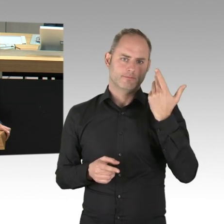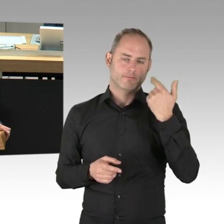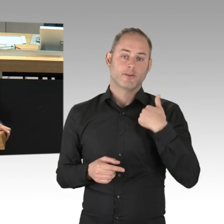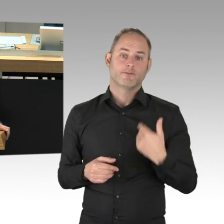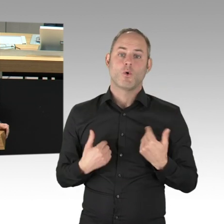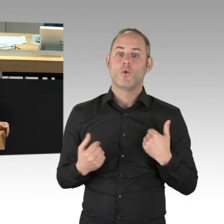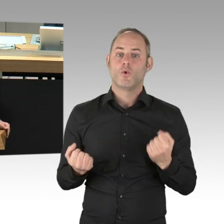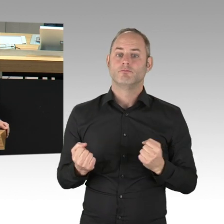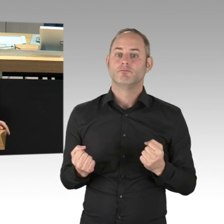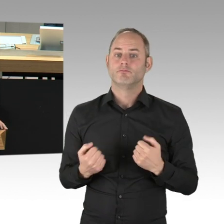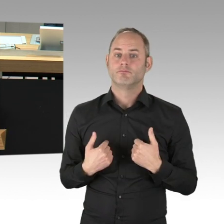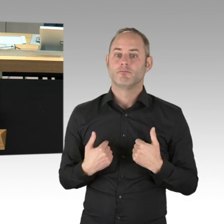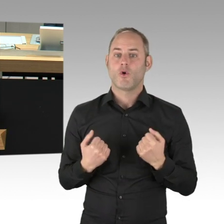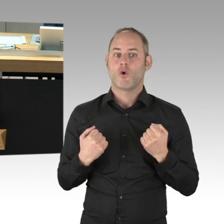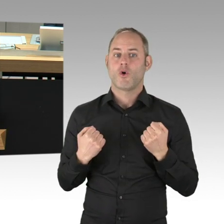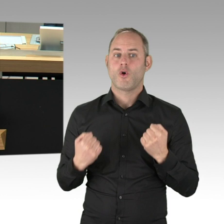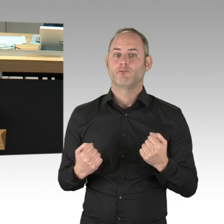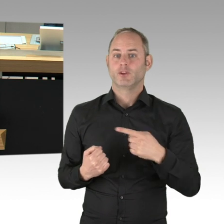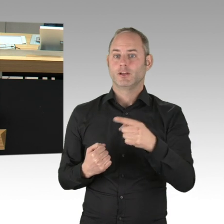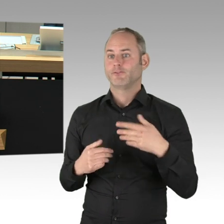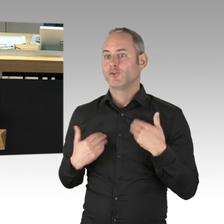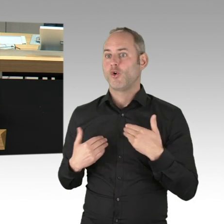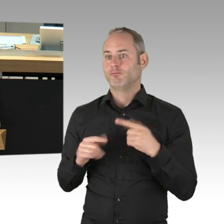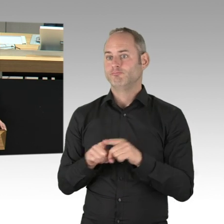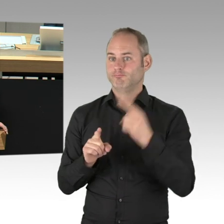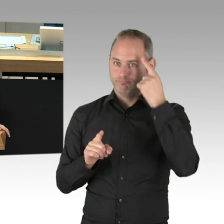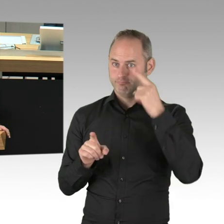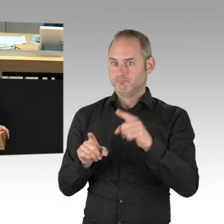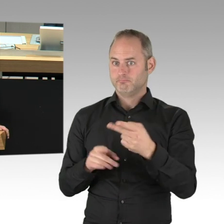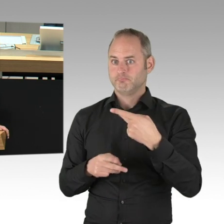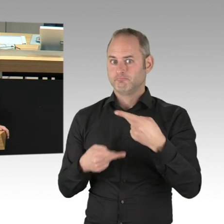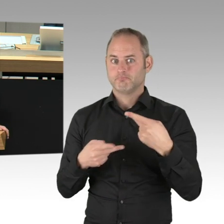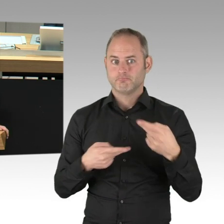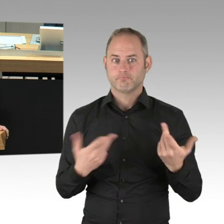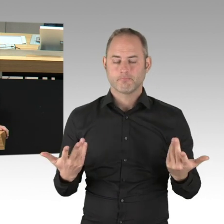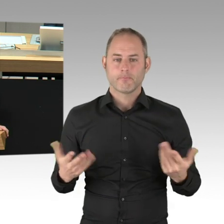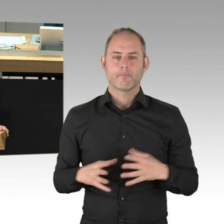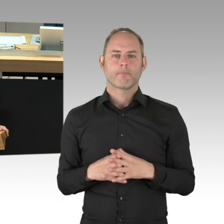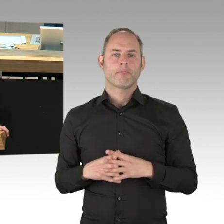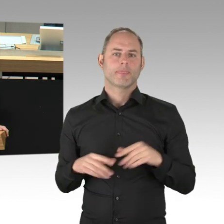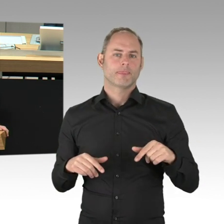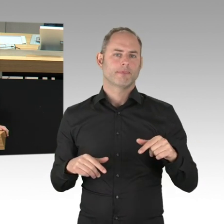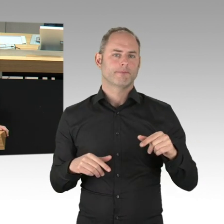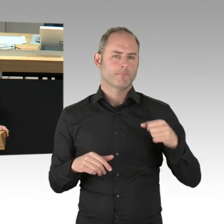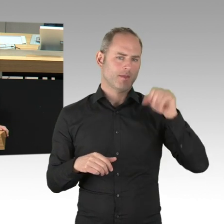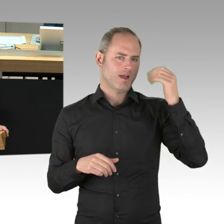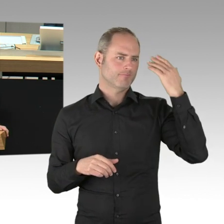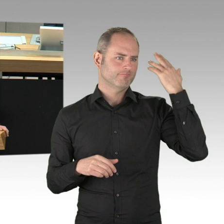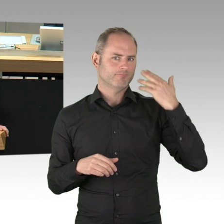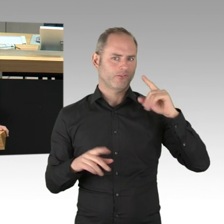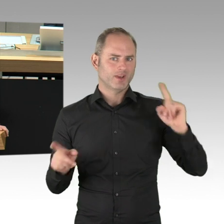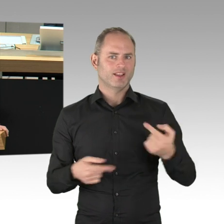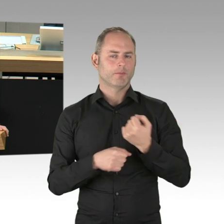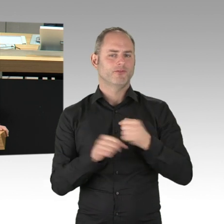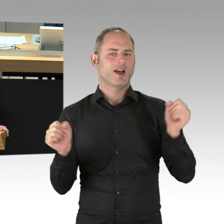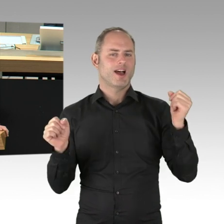Stadt gemeinsam entgegen. Aus Respekt und Verantwortung steht Berlin in der Pflicht, allen in